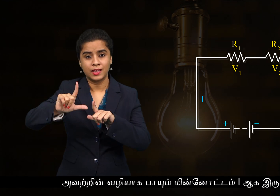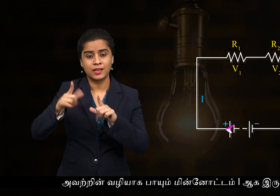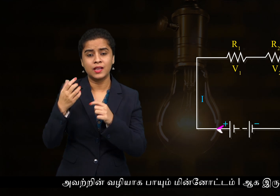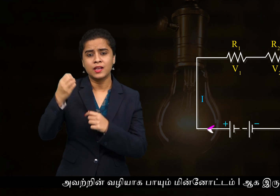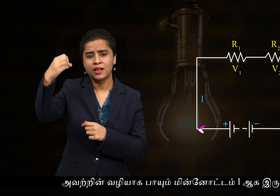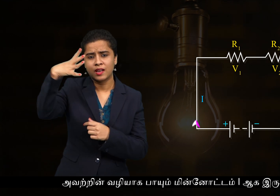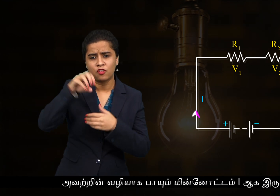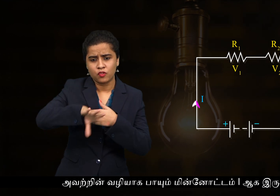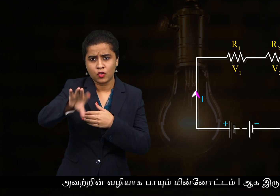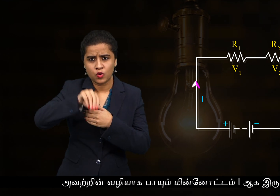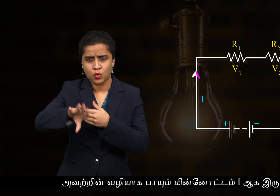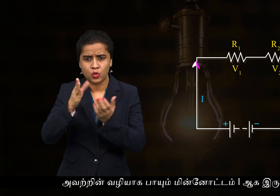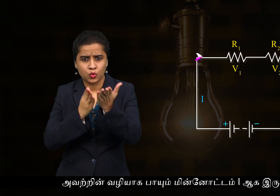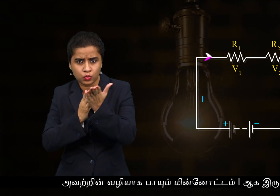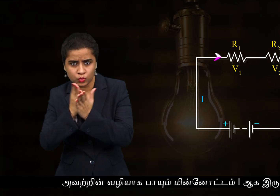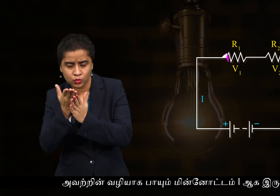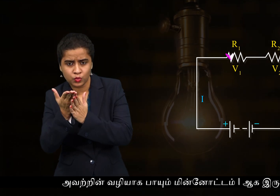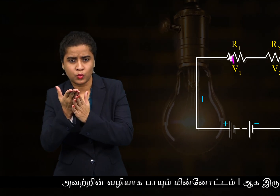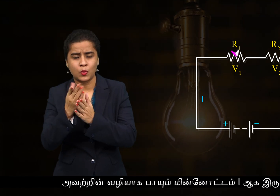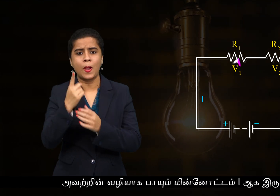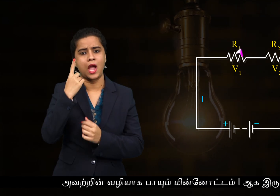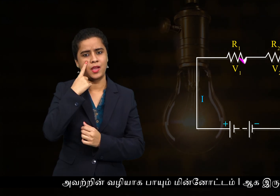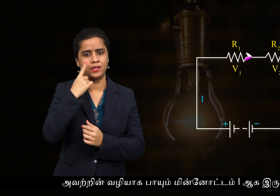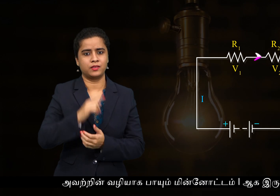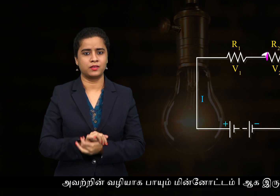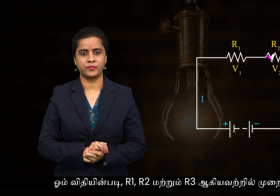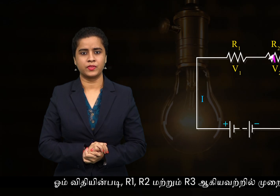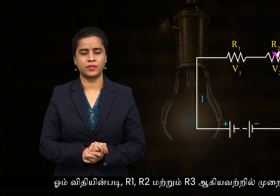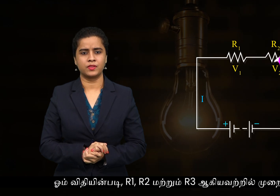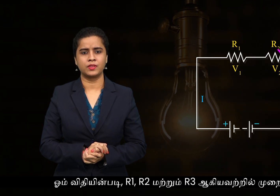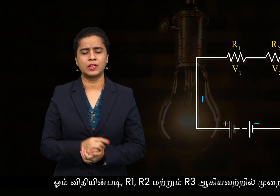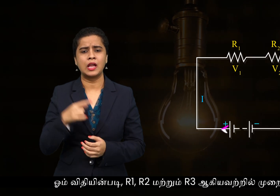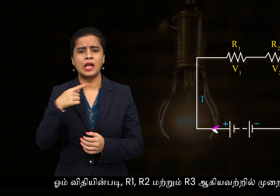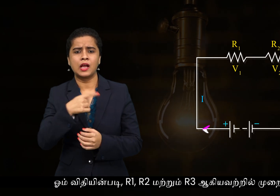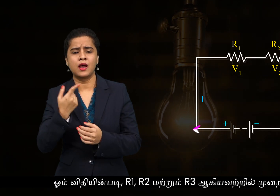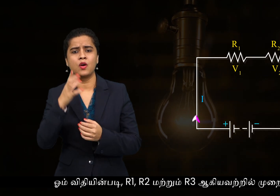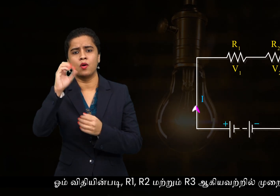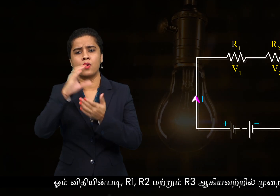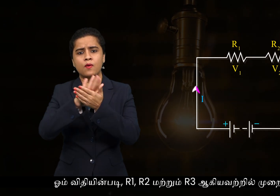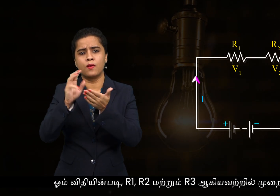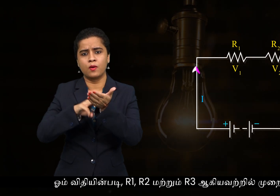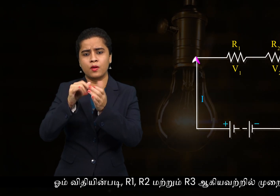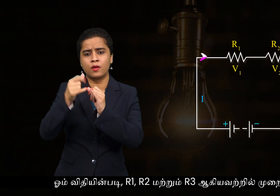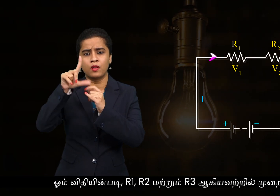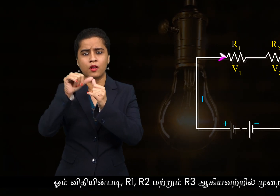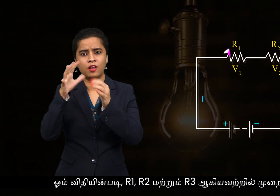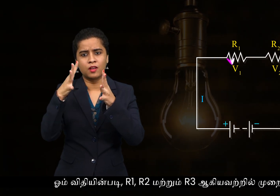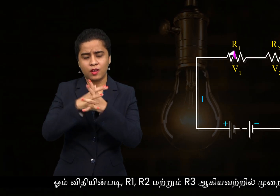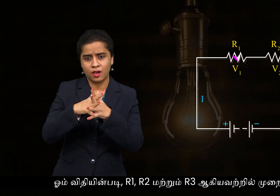அவற்றின் வழியாக பாயும் மின்னோட்டம் I ஆக இருக்கட்டும். ஓம் விதியின்படி